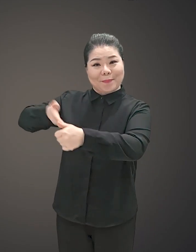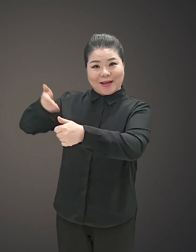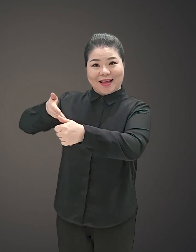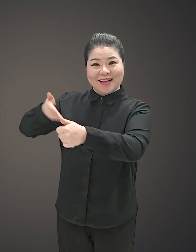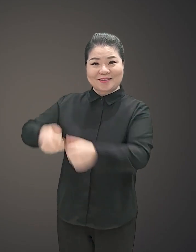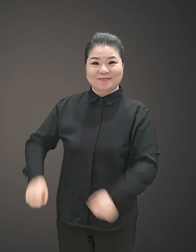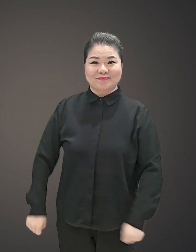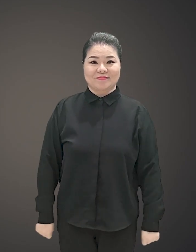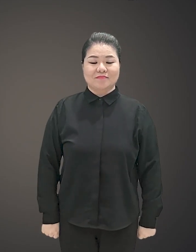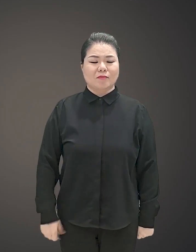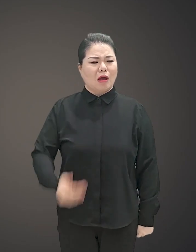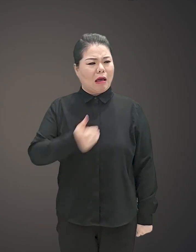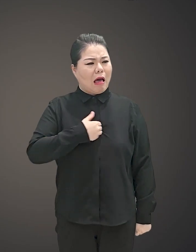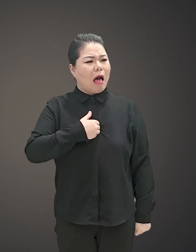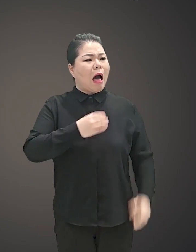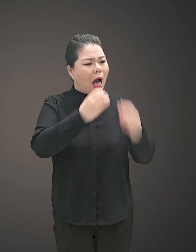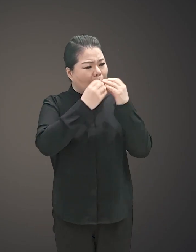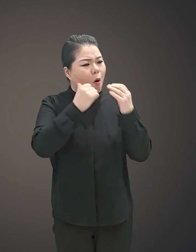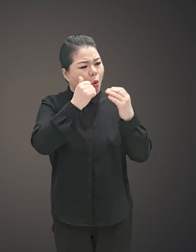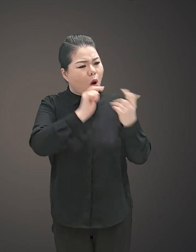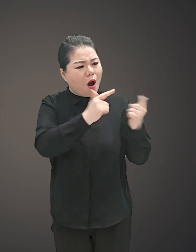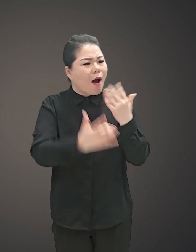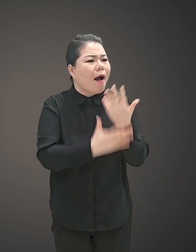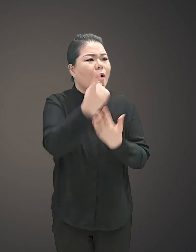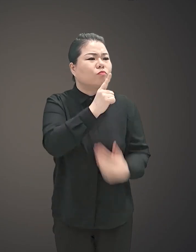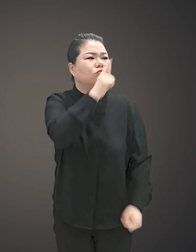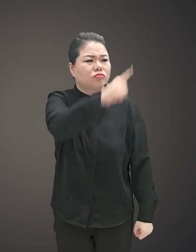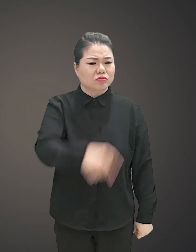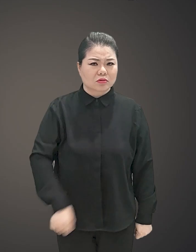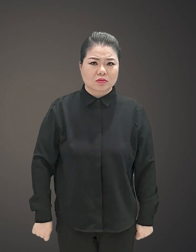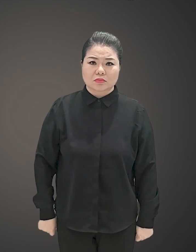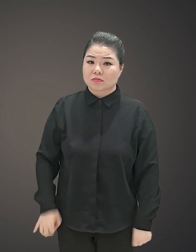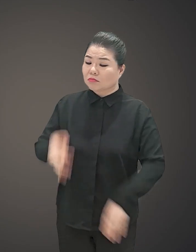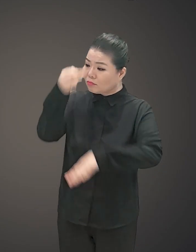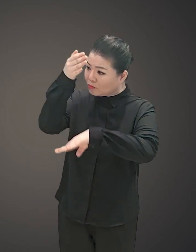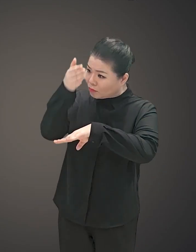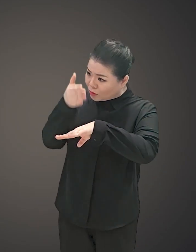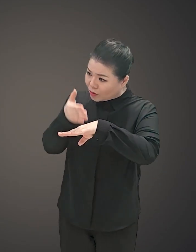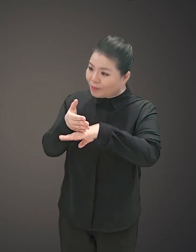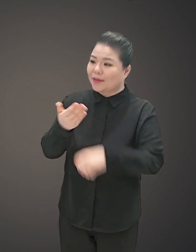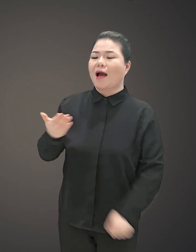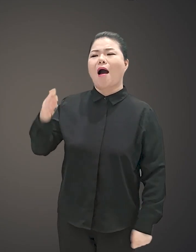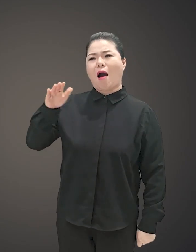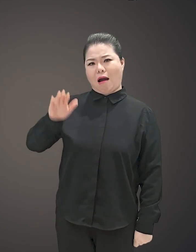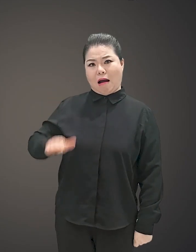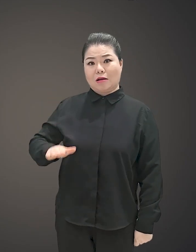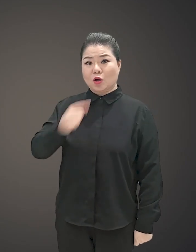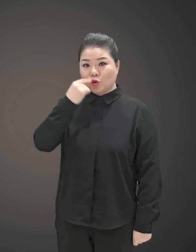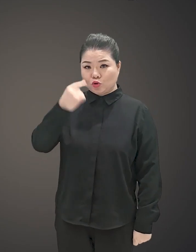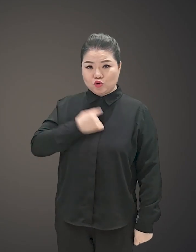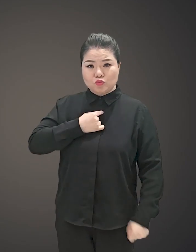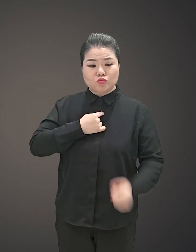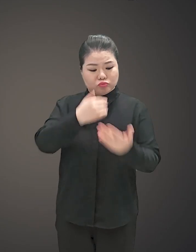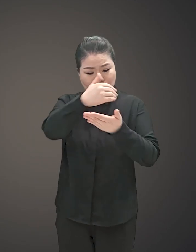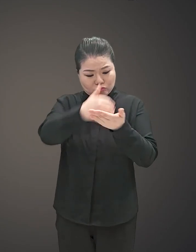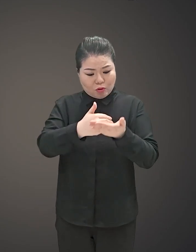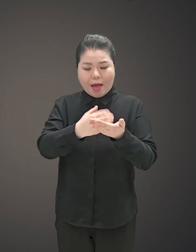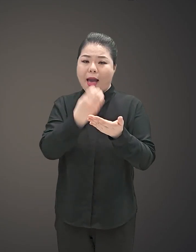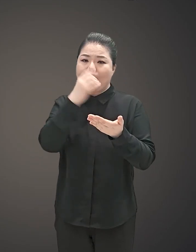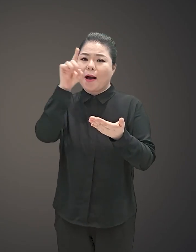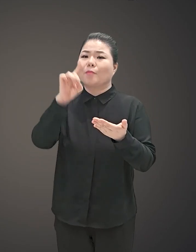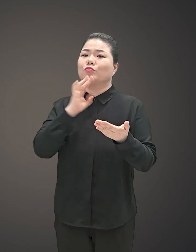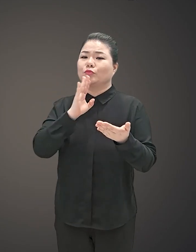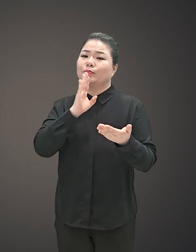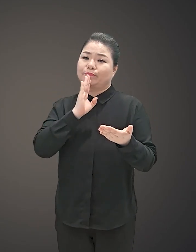참고 부탁드립니다. 나는 햄버거 세트로 주문했다니까. 죄송합니다, 고객님. 주문하신 제품은 단품